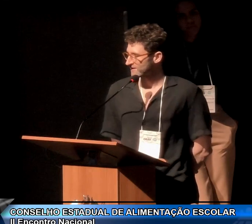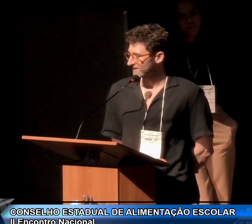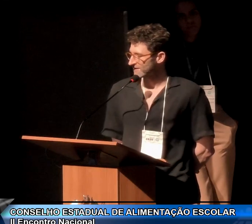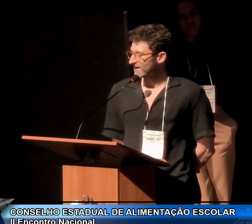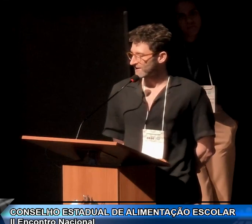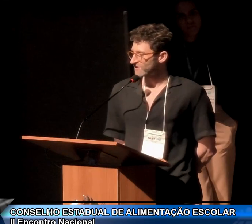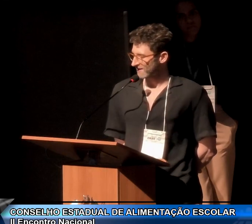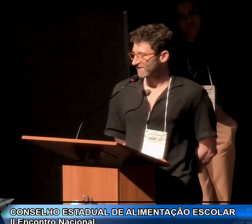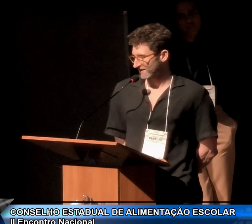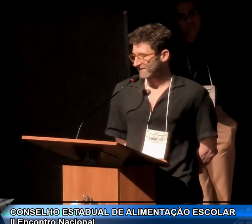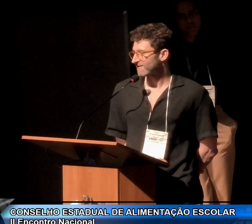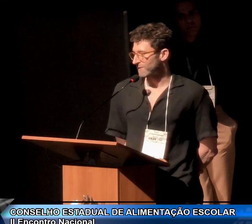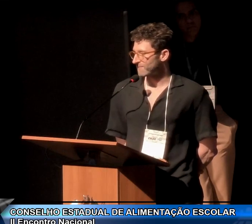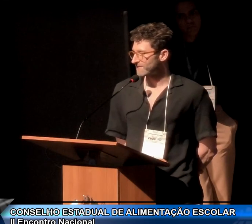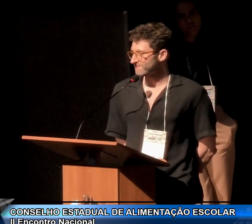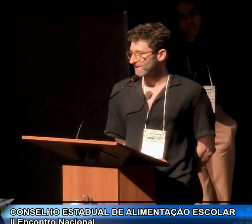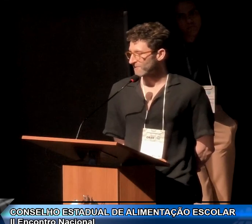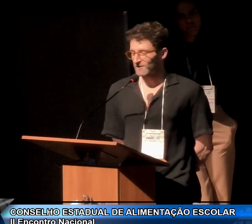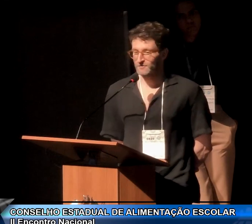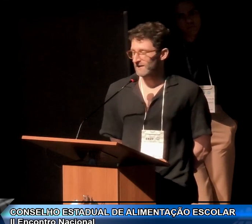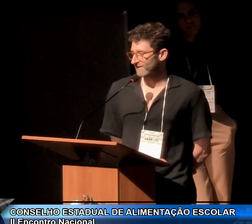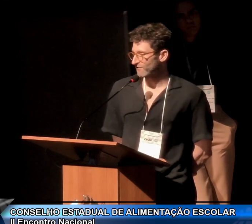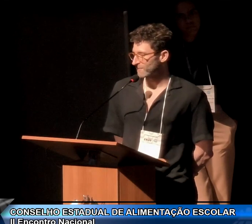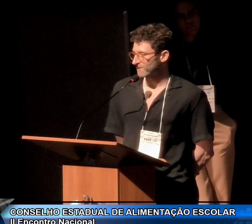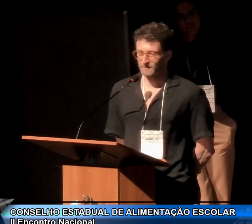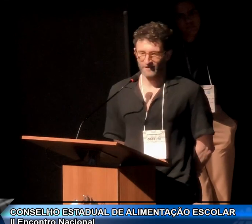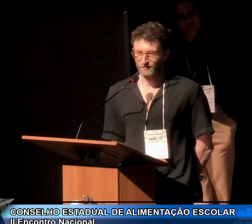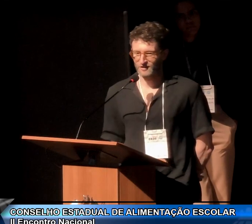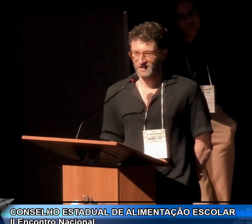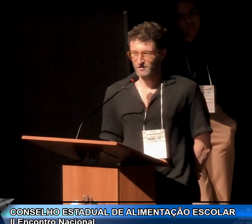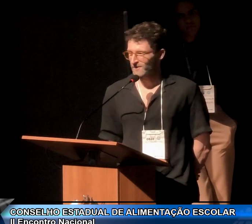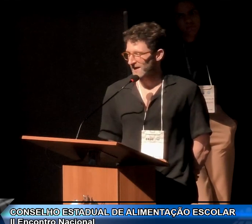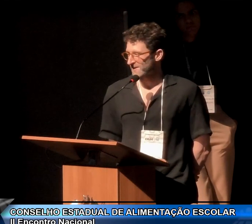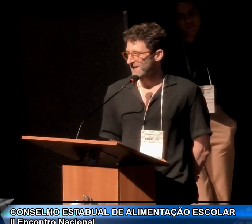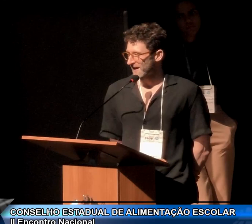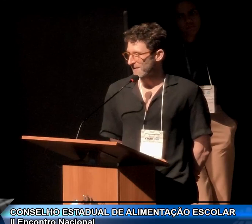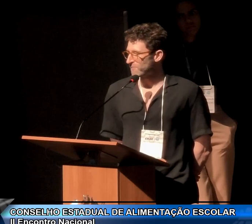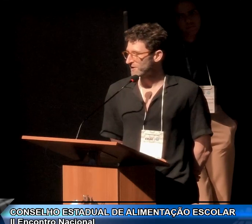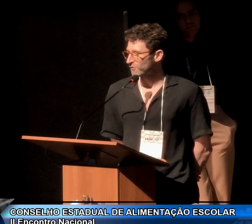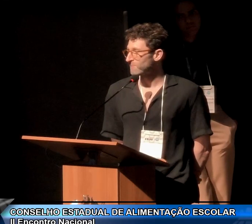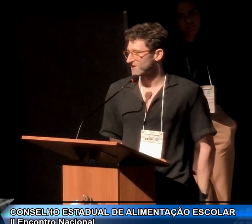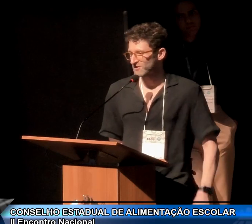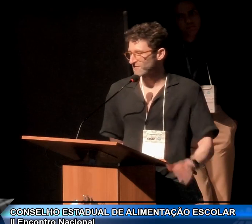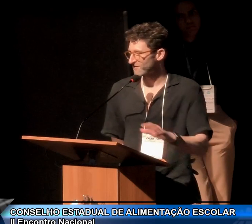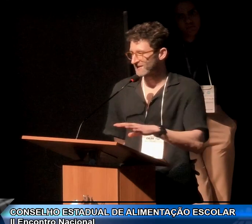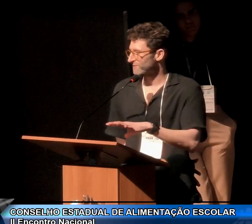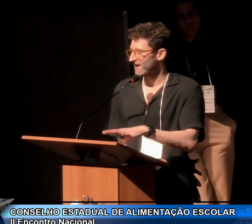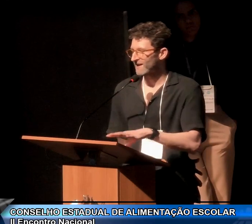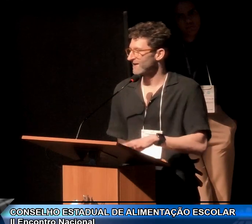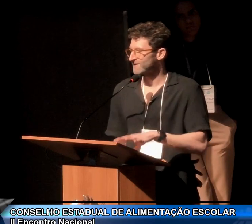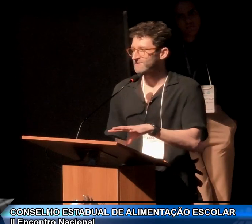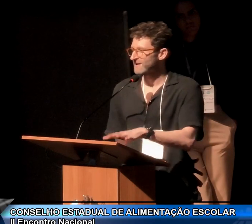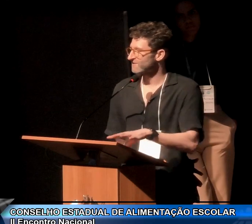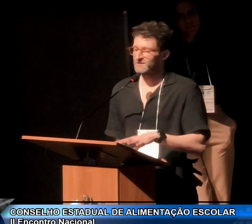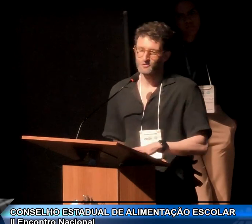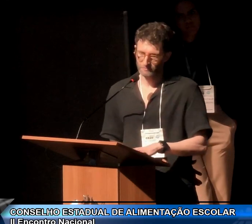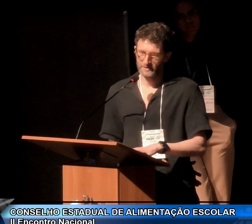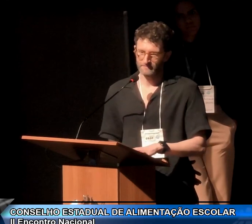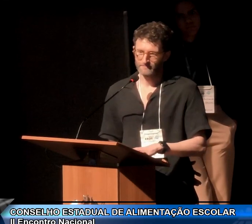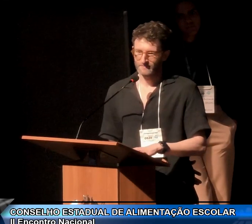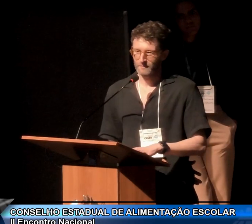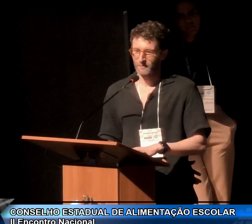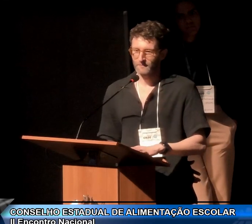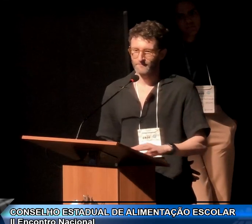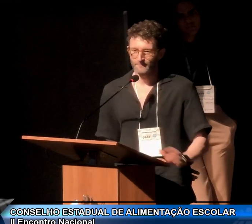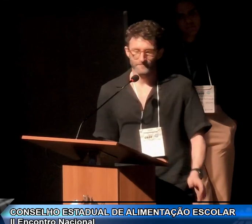na minuta de de terceirização né vejo dessa forma o processo jurídico ele é muito objetivo se não tá lá não tem dever